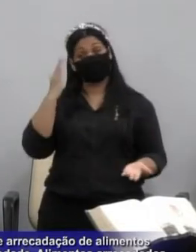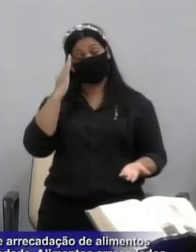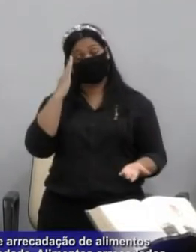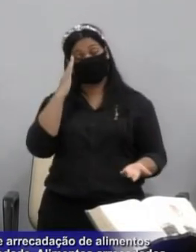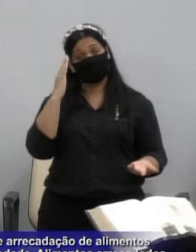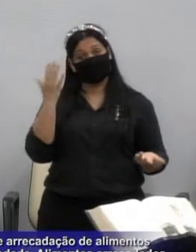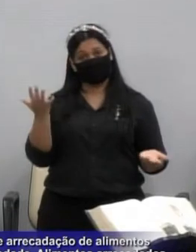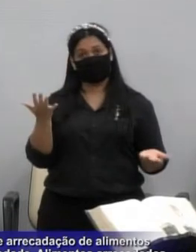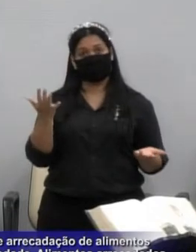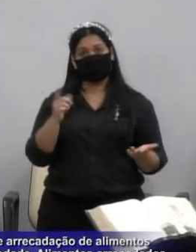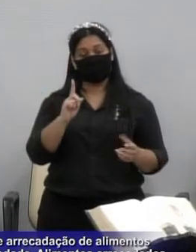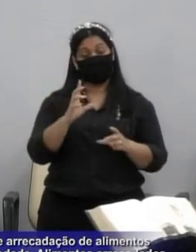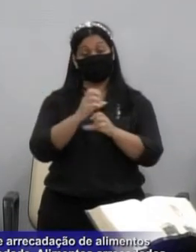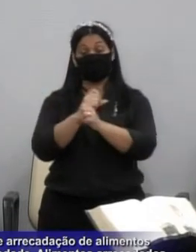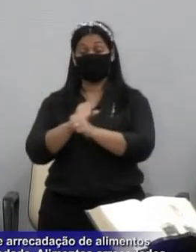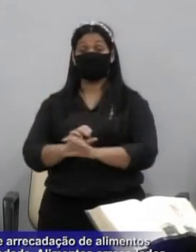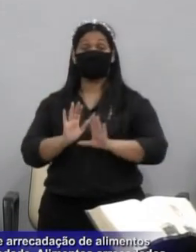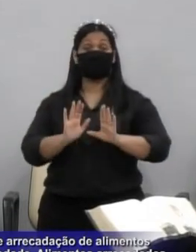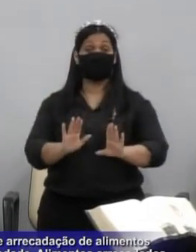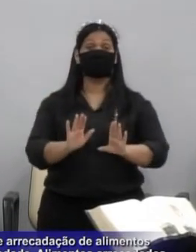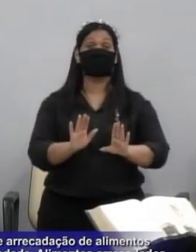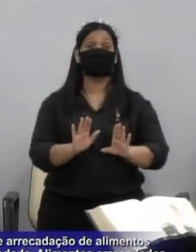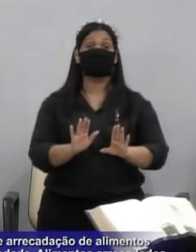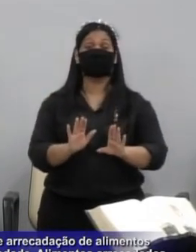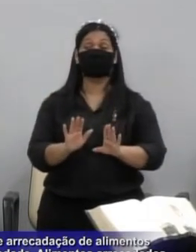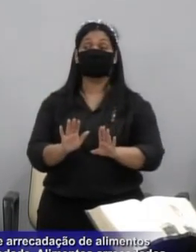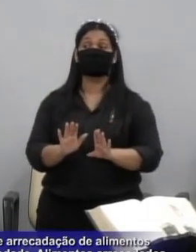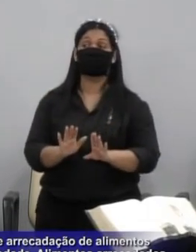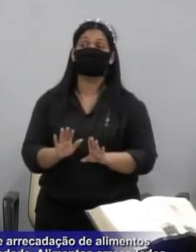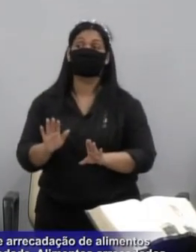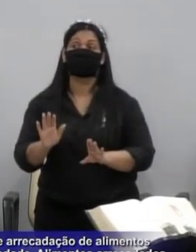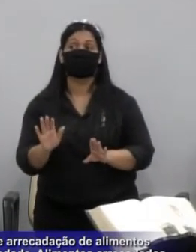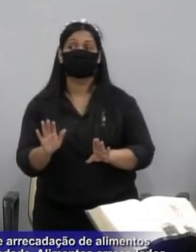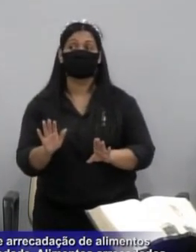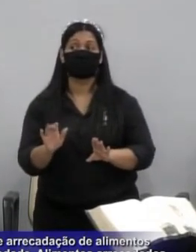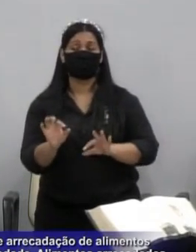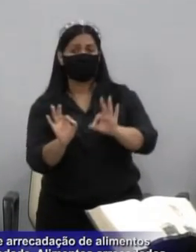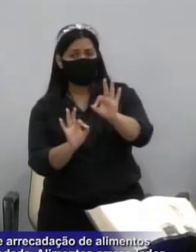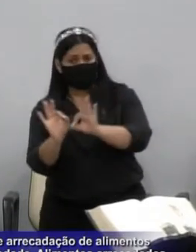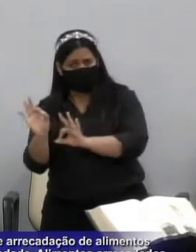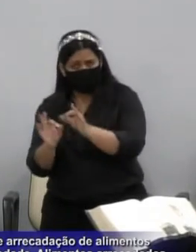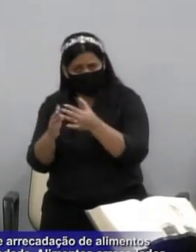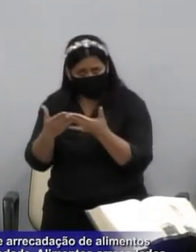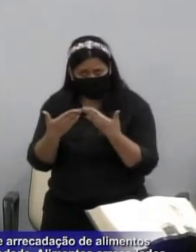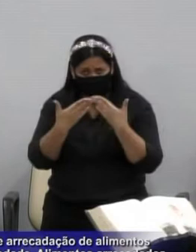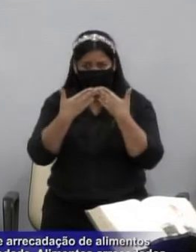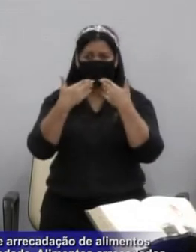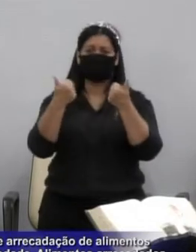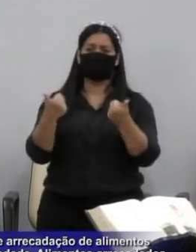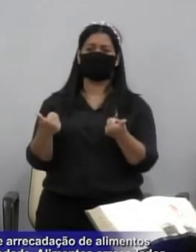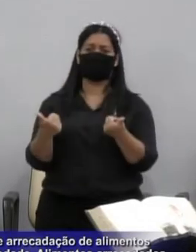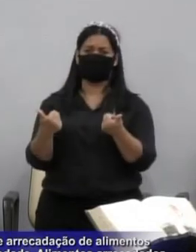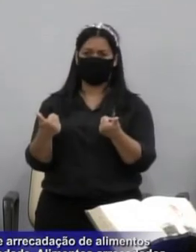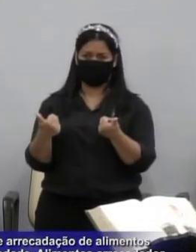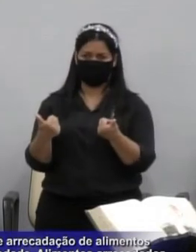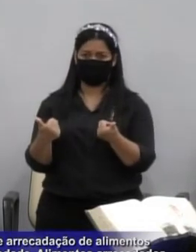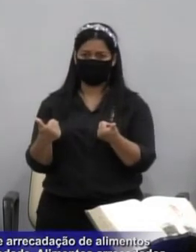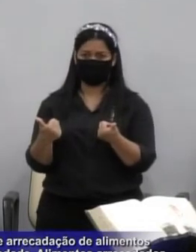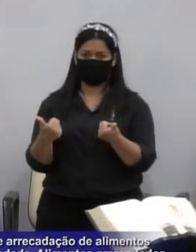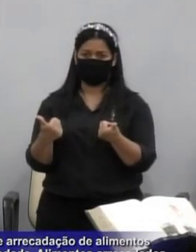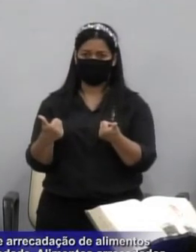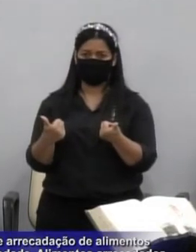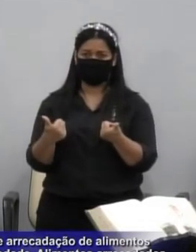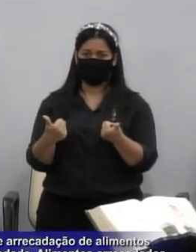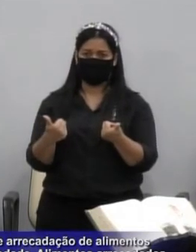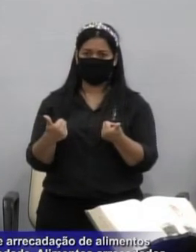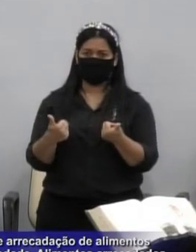é matemático, mas quanto mais organizado for, melhor. Eu quero dizer que aqui na Câmara nós vamos